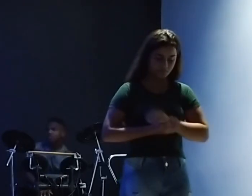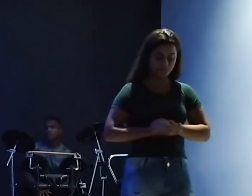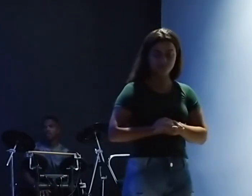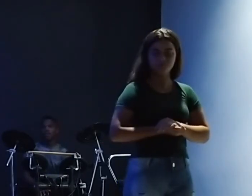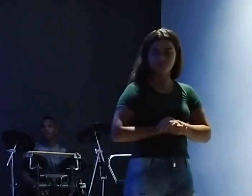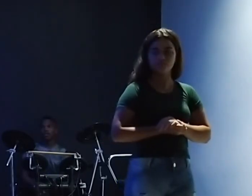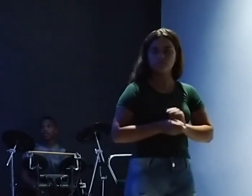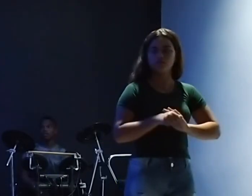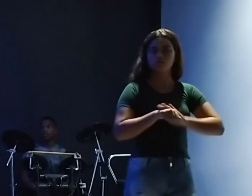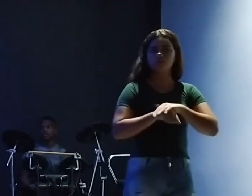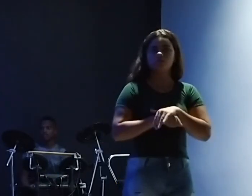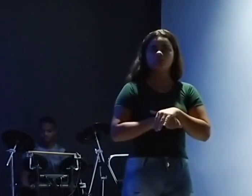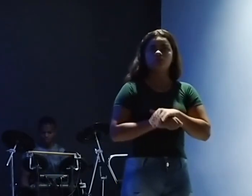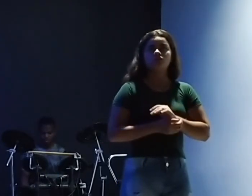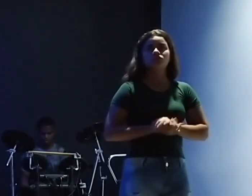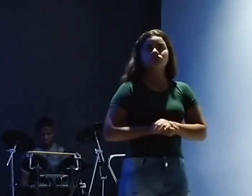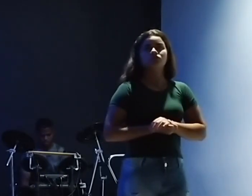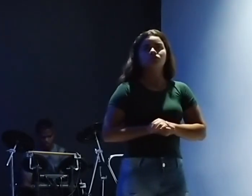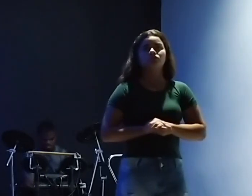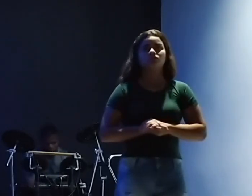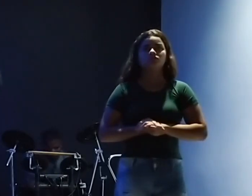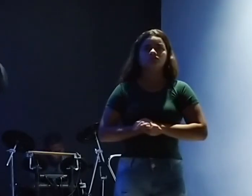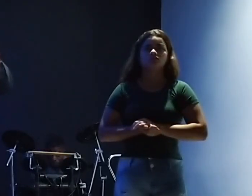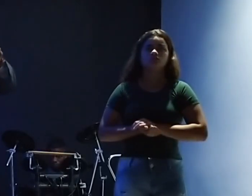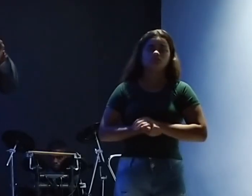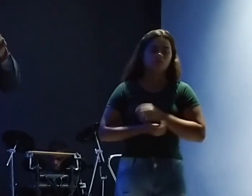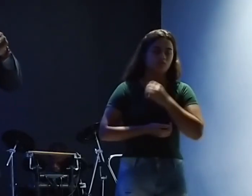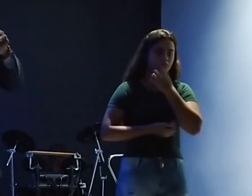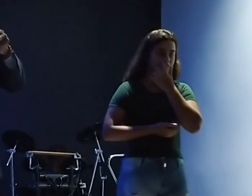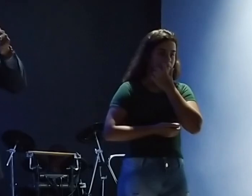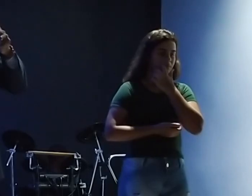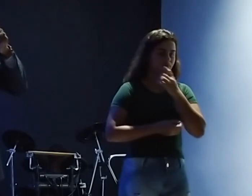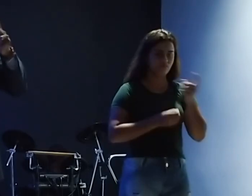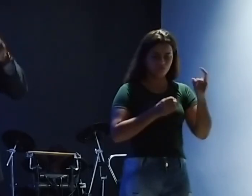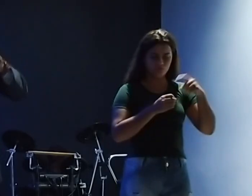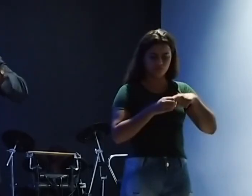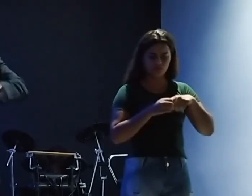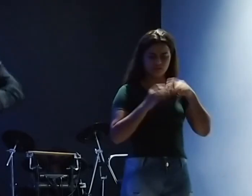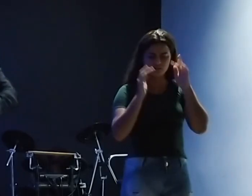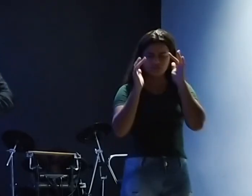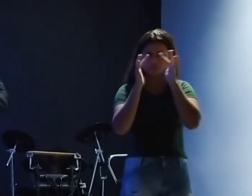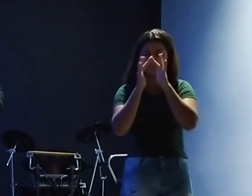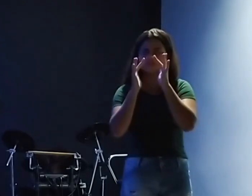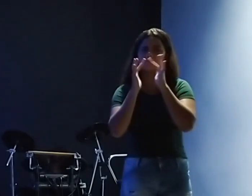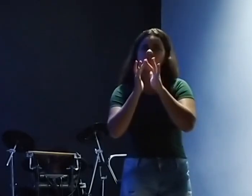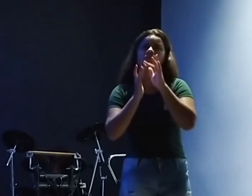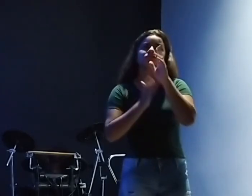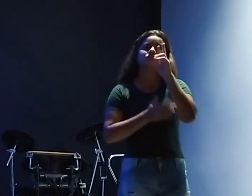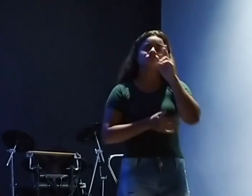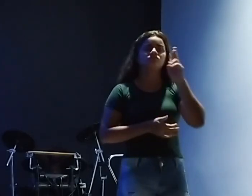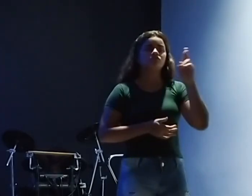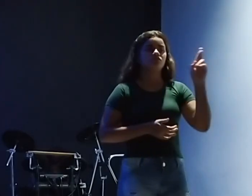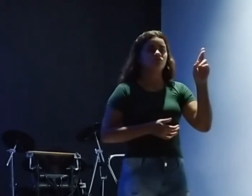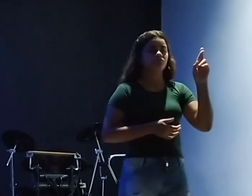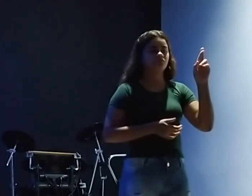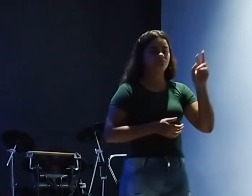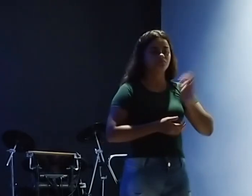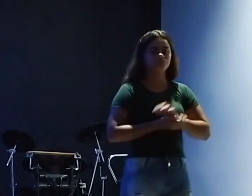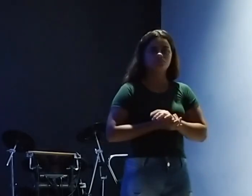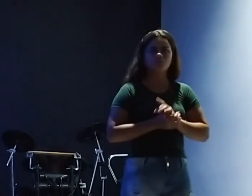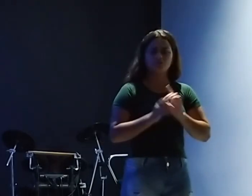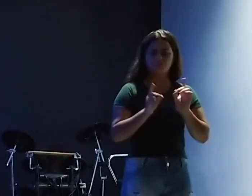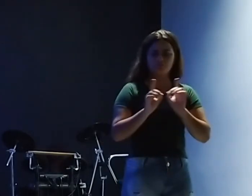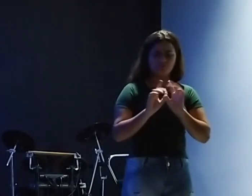Essa noite é noite de você voltar a ter relacionamento com Ele. Não